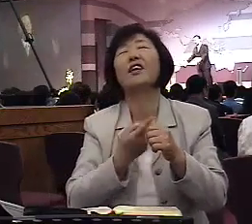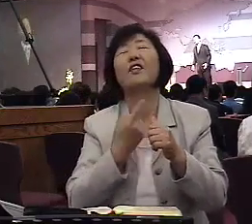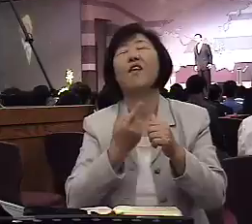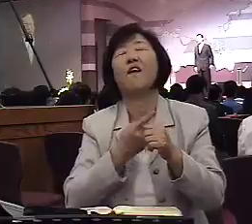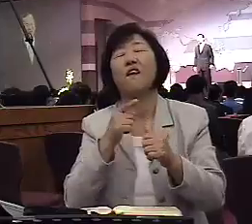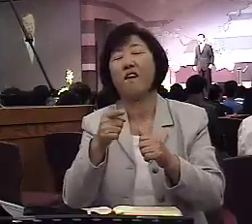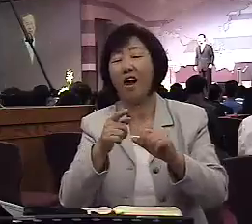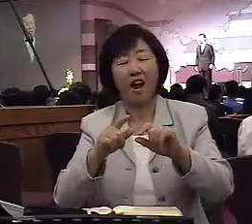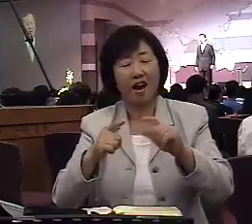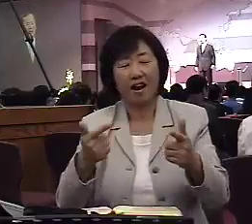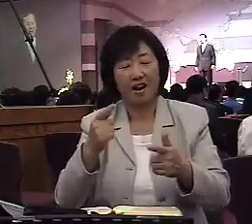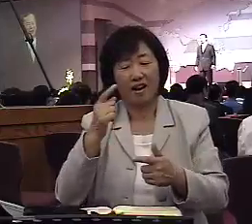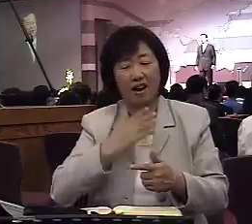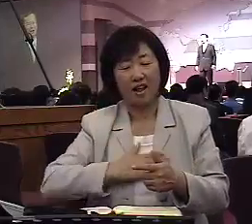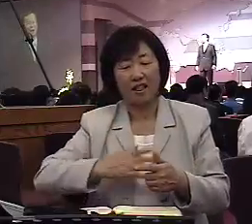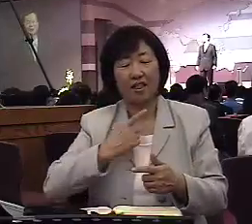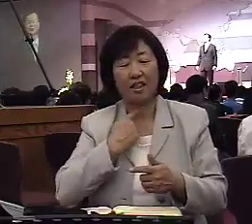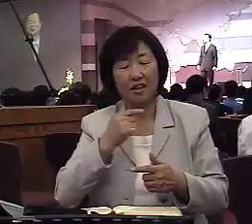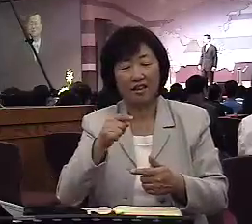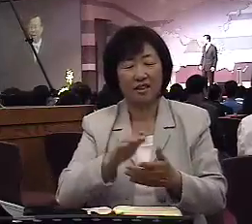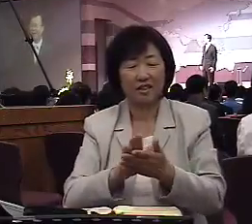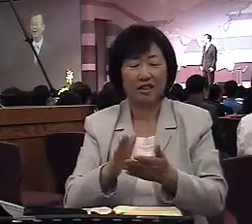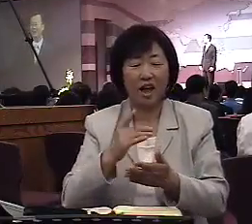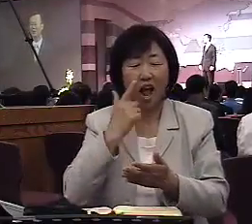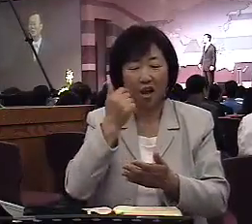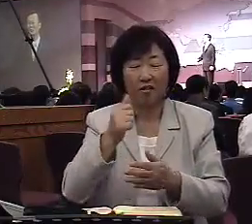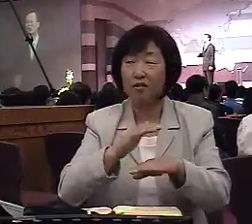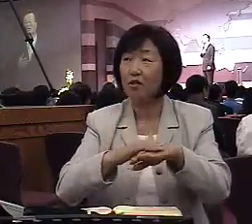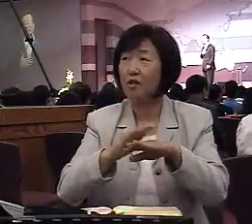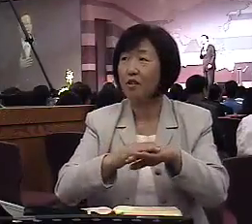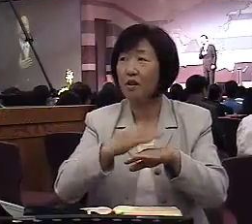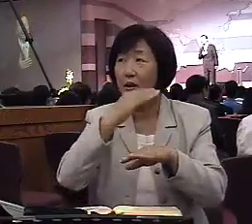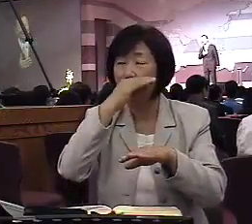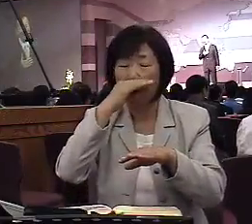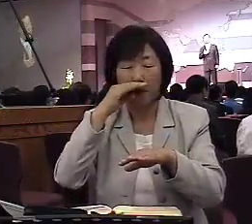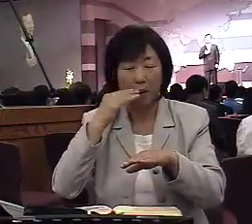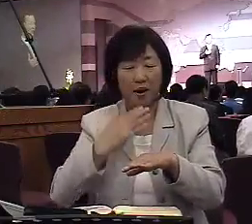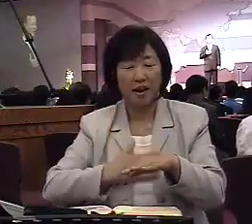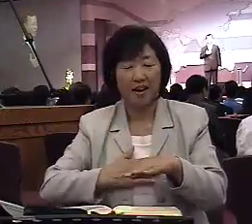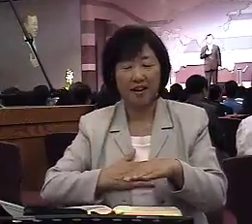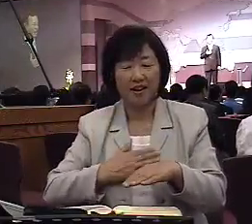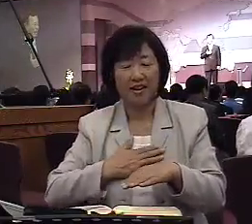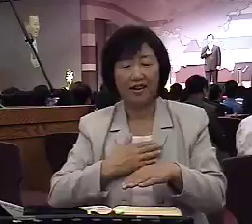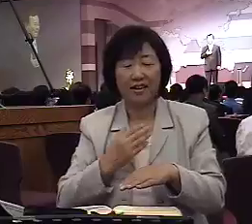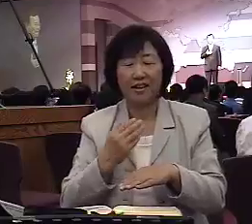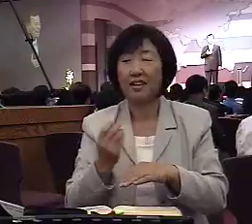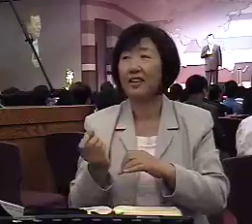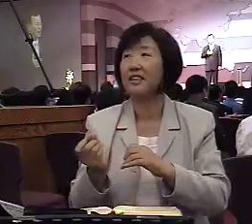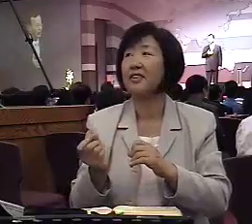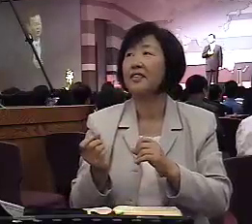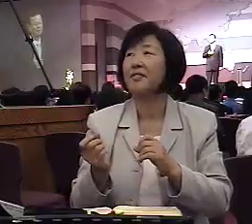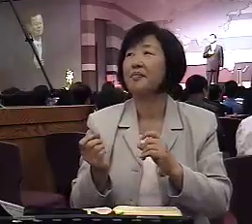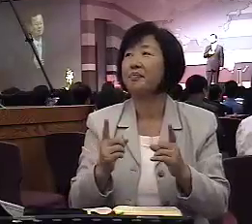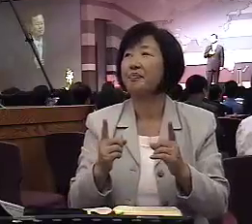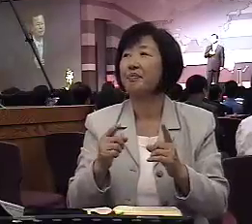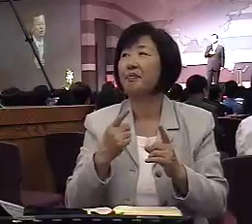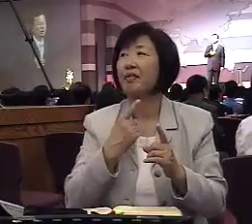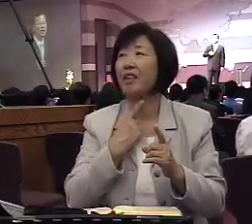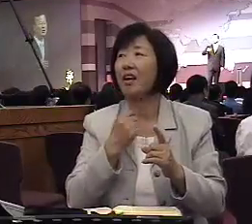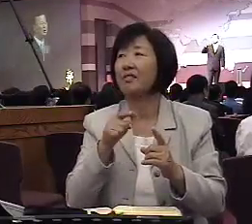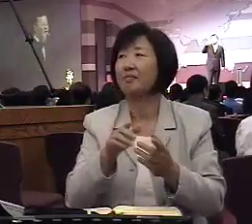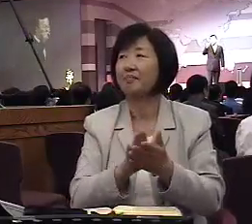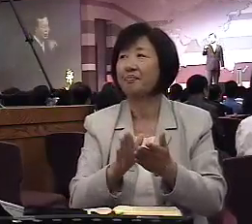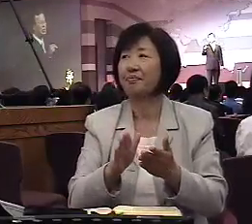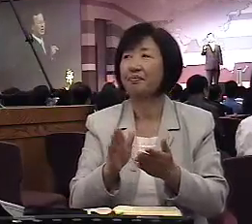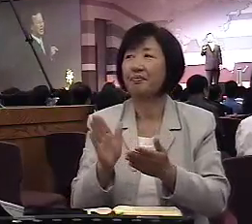하고 알았던 거예요. 아버지의 손을 바로 알았던 것이 저를 그날 살렸던 것입니다. 여러분,